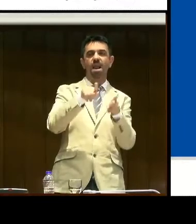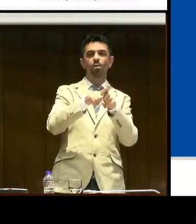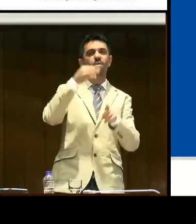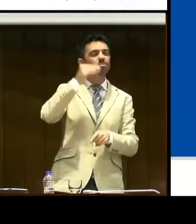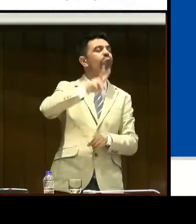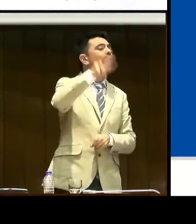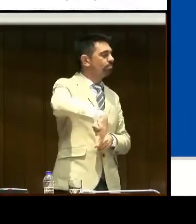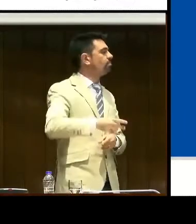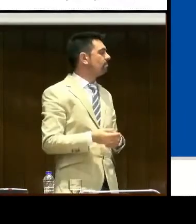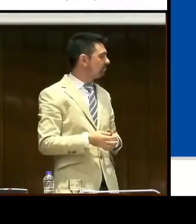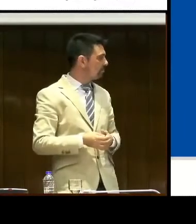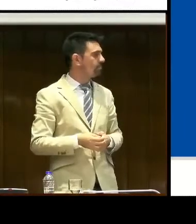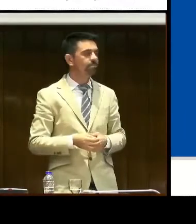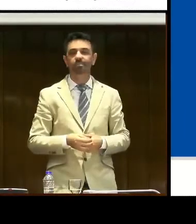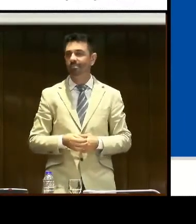una verdadera lengua.